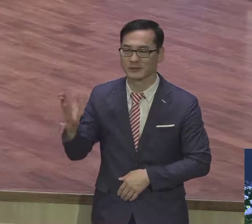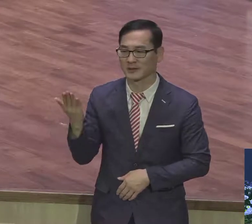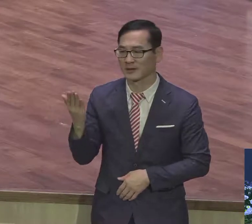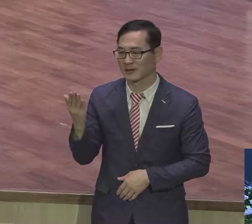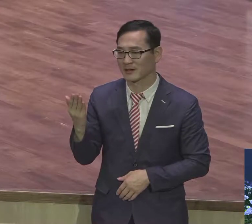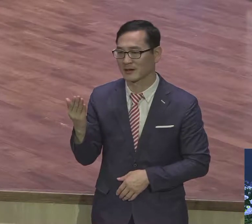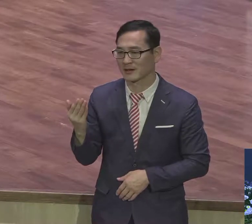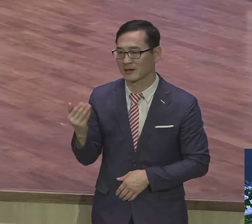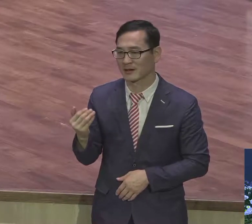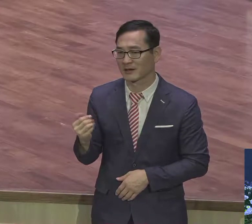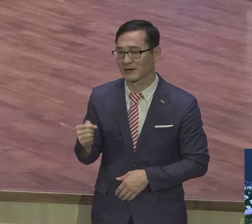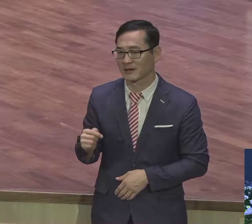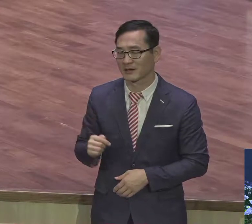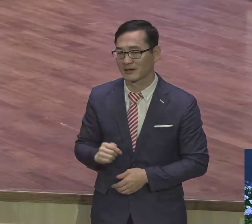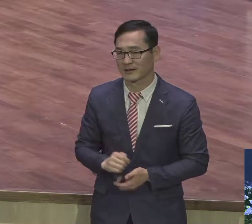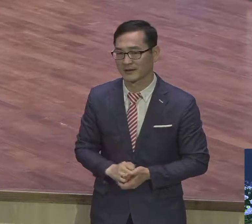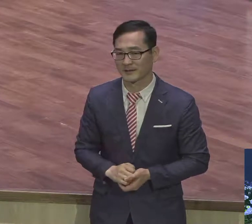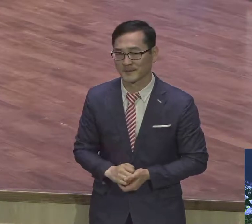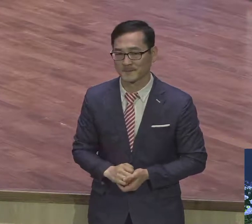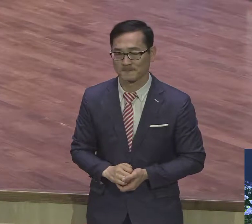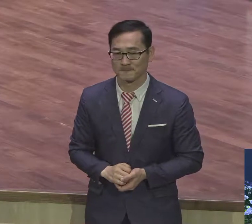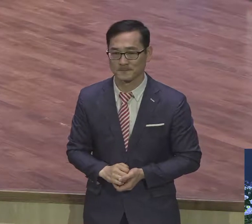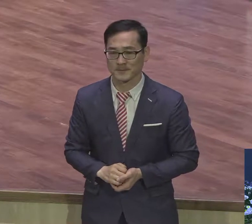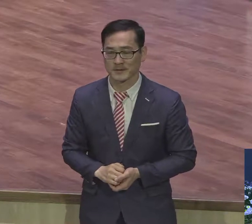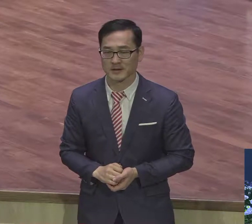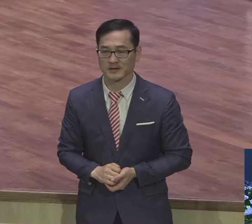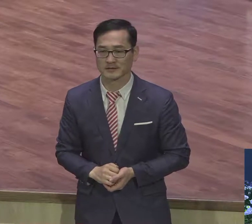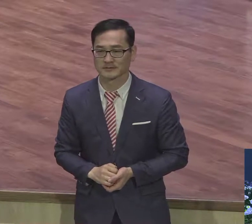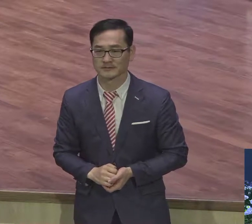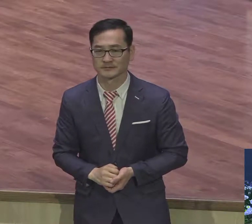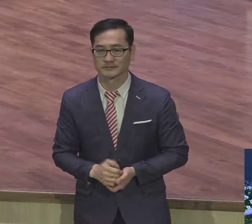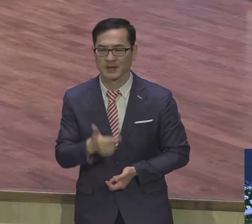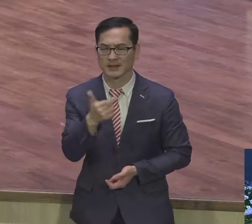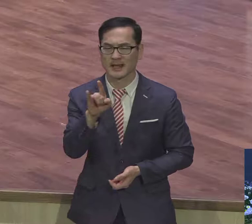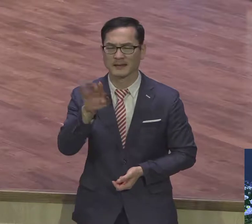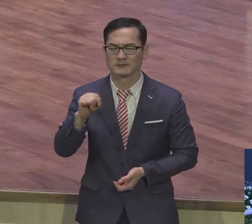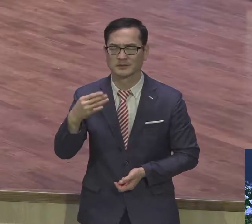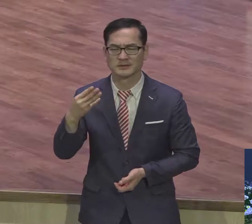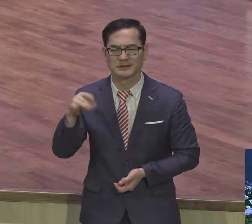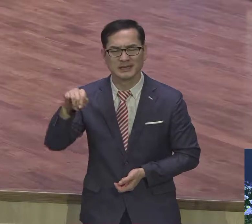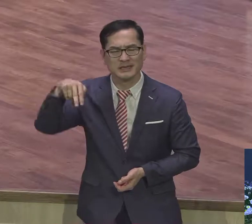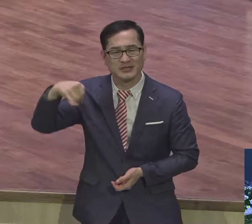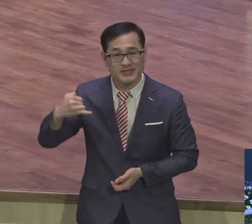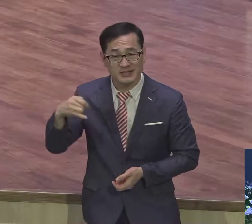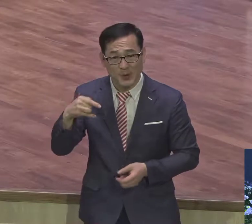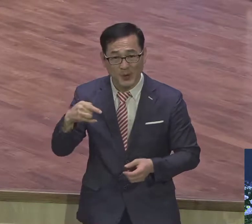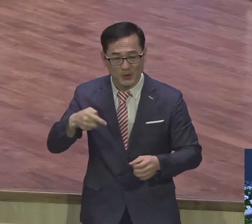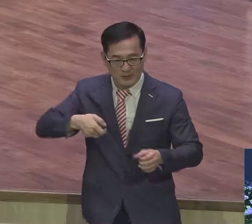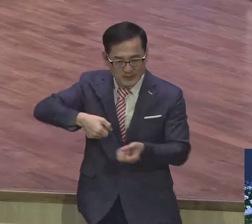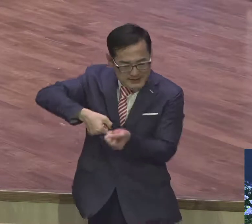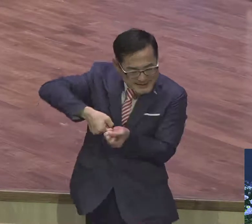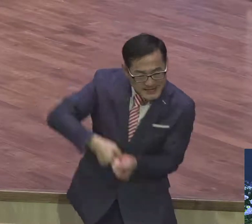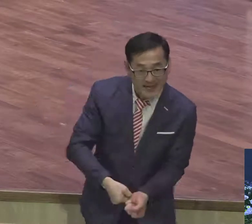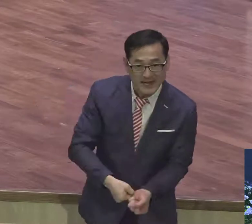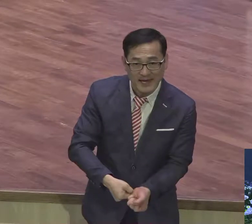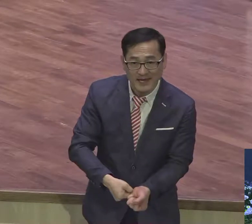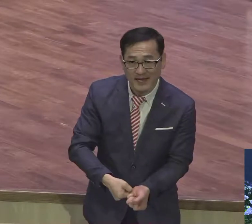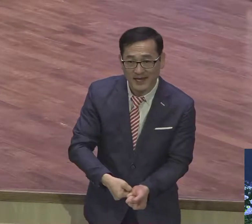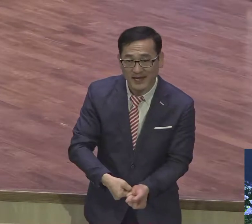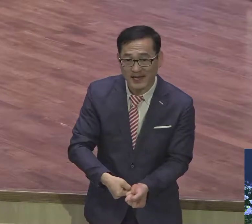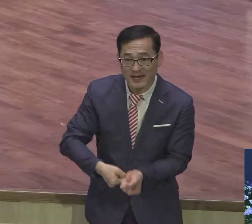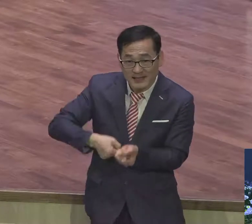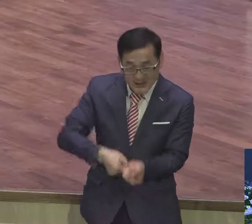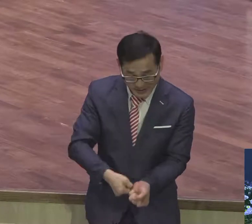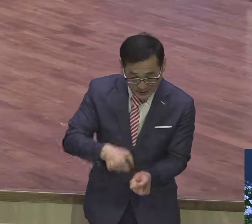된다. 1강에는 네블리시. 네블리시가 뭐냐. 지렛대 그리스도. 모든 것 그리스도 중심으로